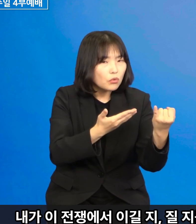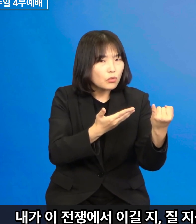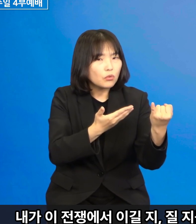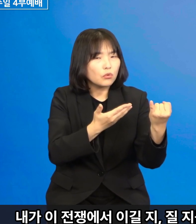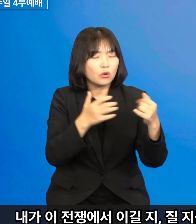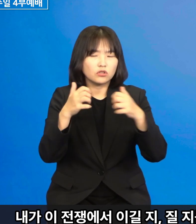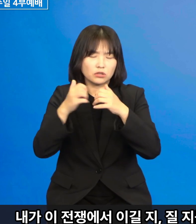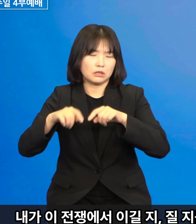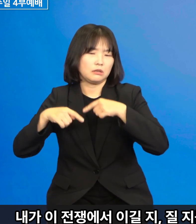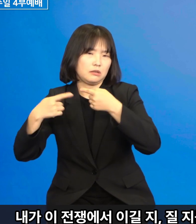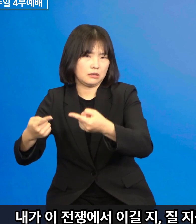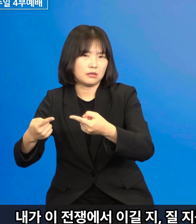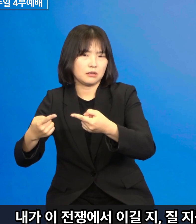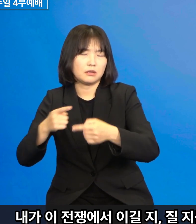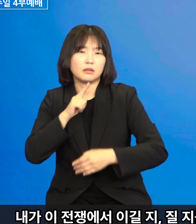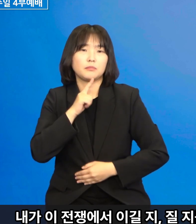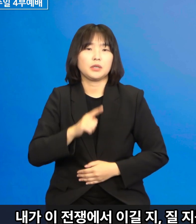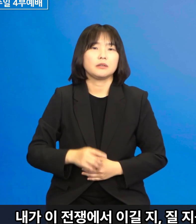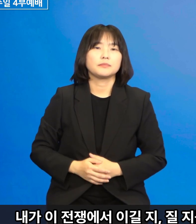나가겠대요.